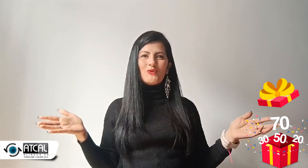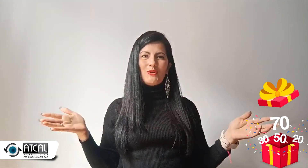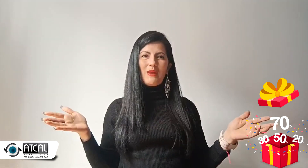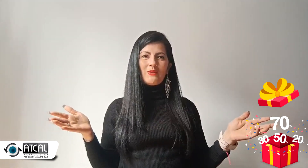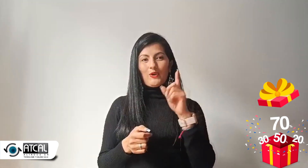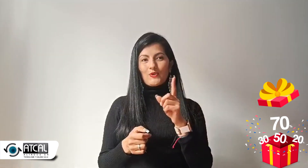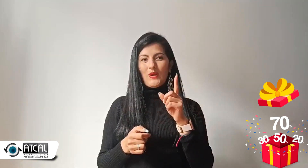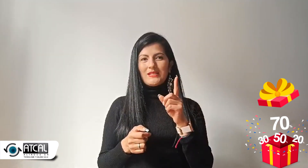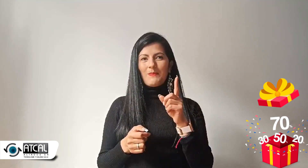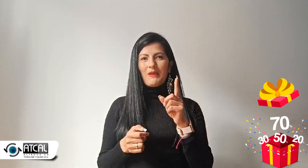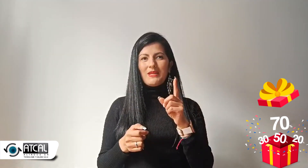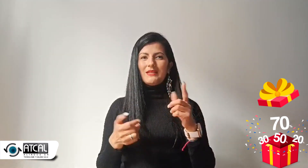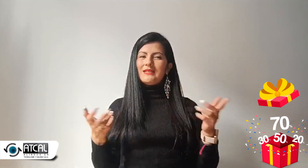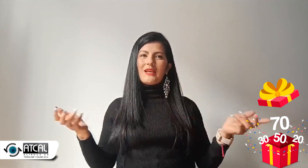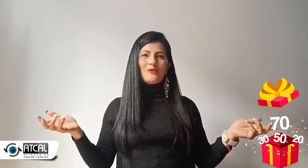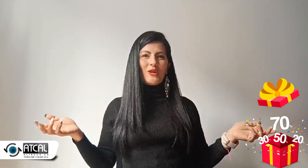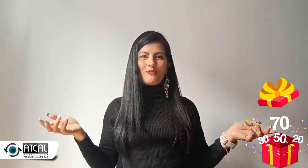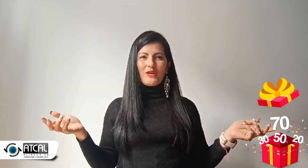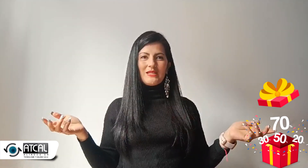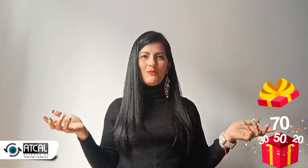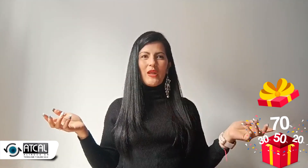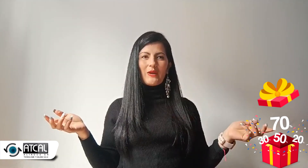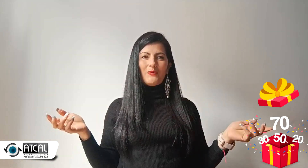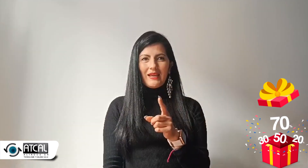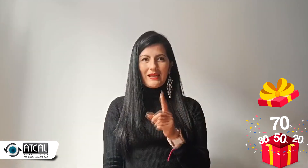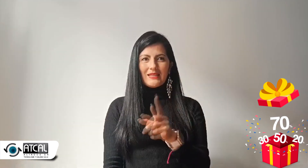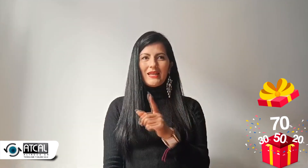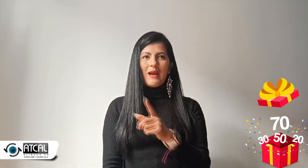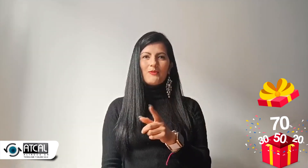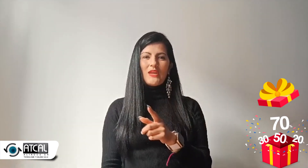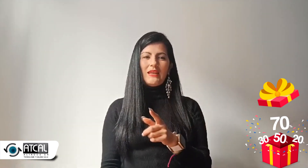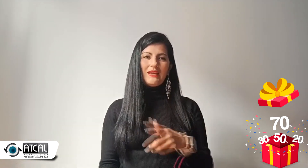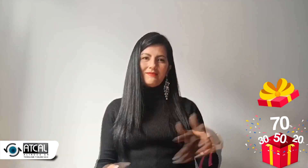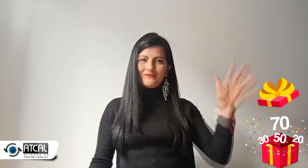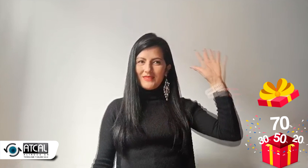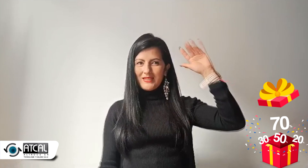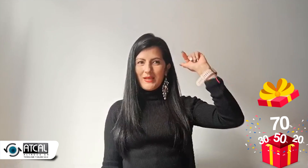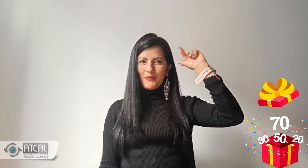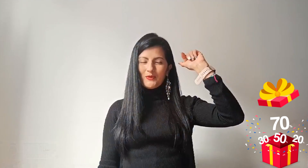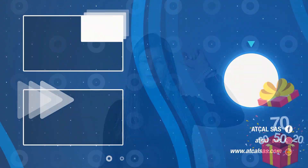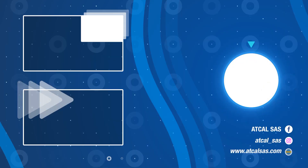conocimiento, los cuales te permiten desarrollar un buen simulacro. Aquí te dejamos el link. Hasta pronto.